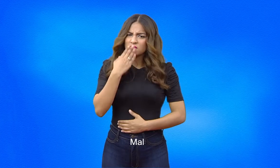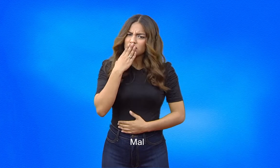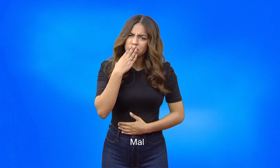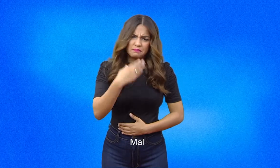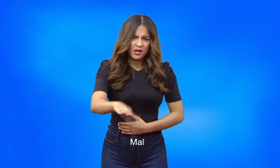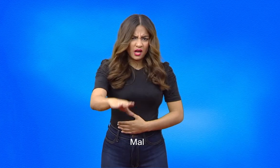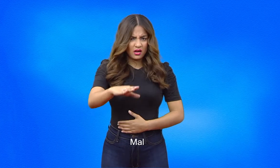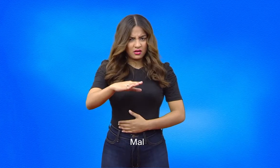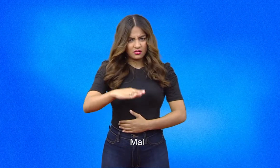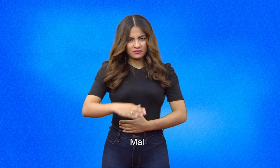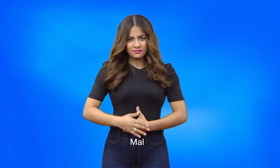Mal.